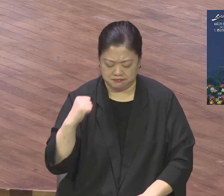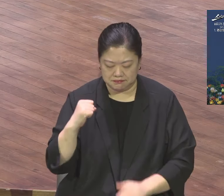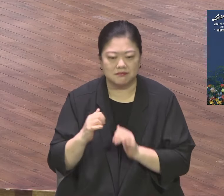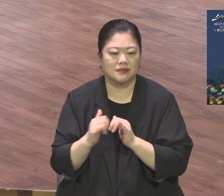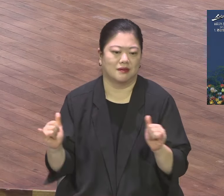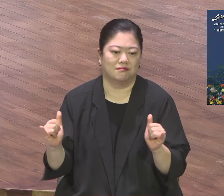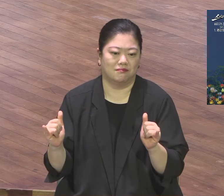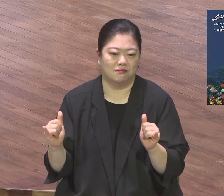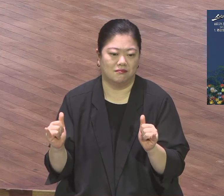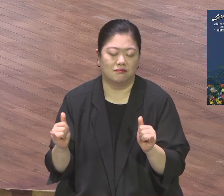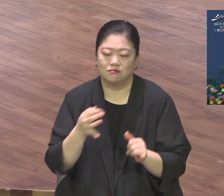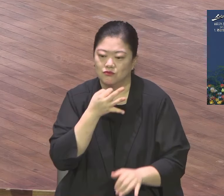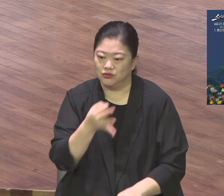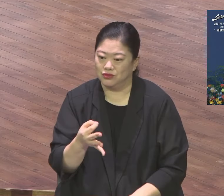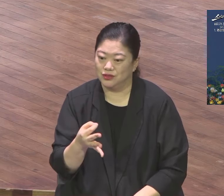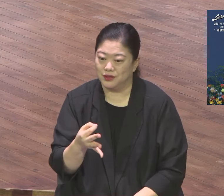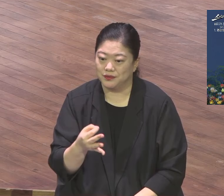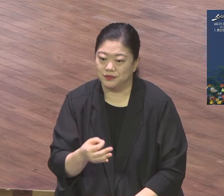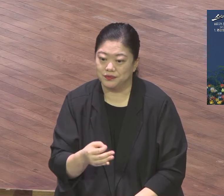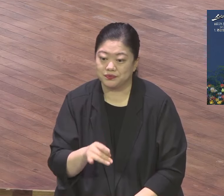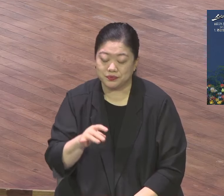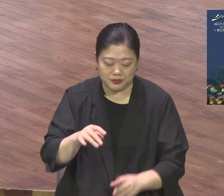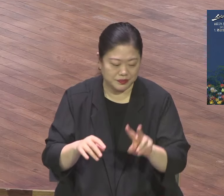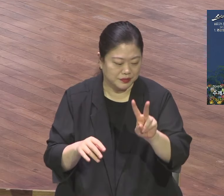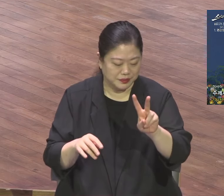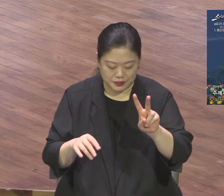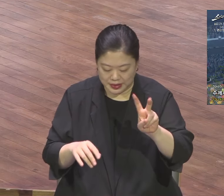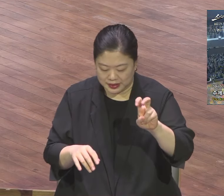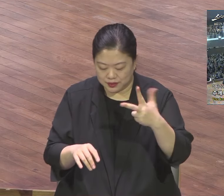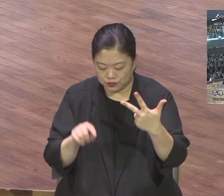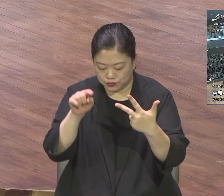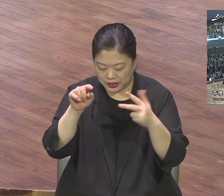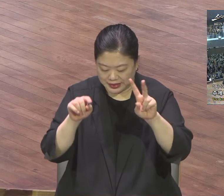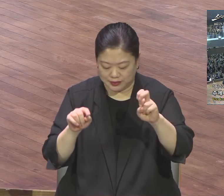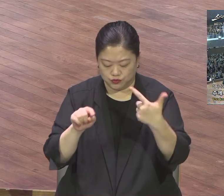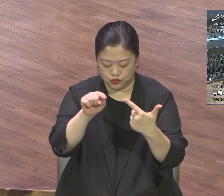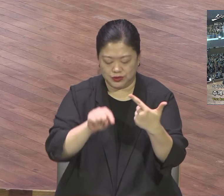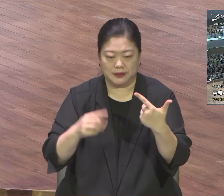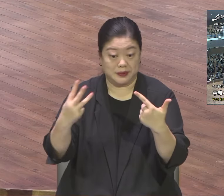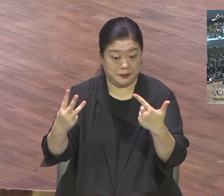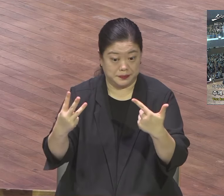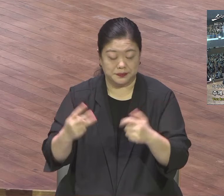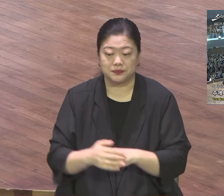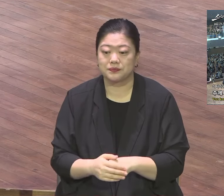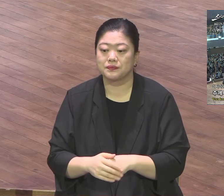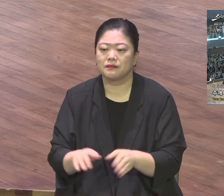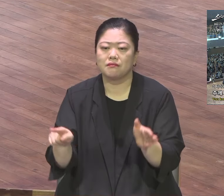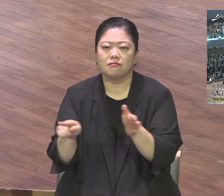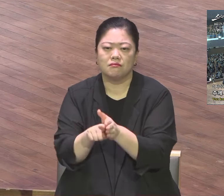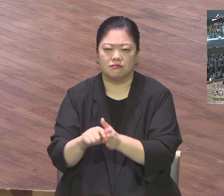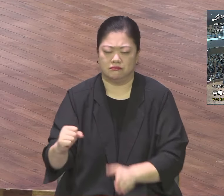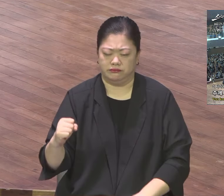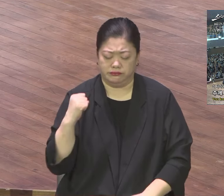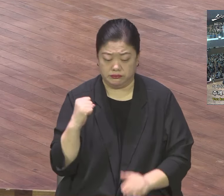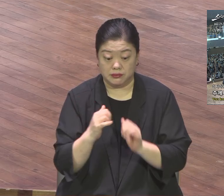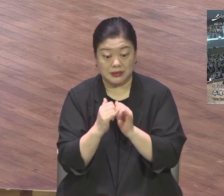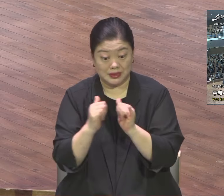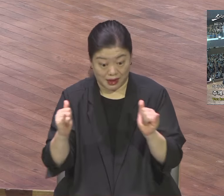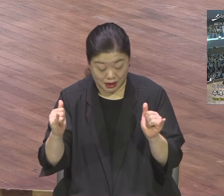심지가 견고한 자라. 그걸 표현했어요. 3절 보세요. 주께서 심지가 견고한 자를